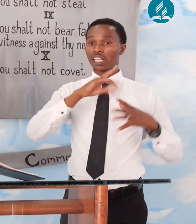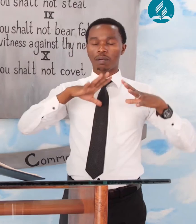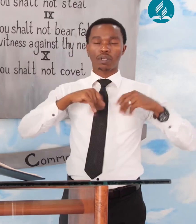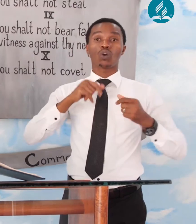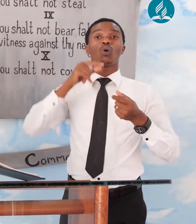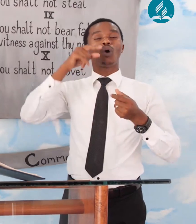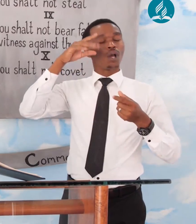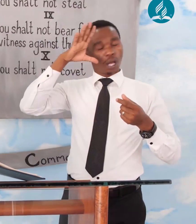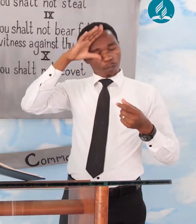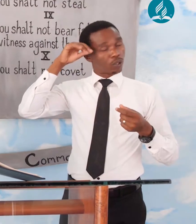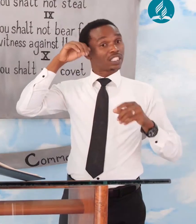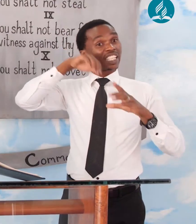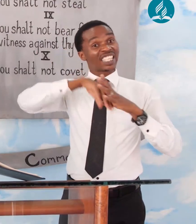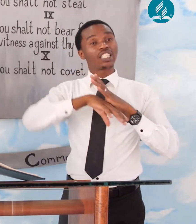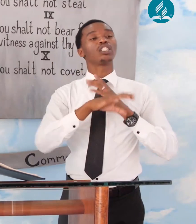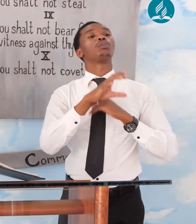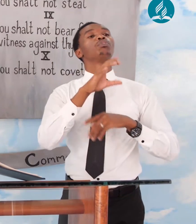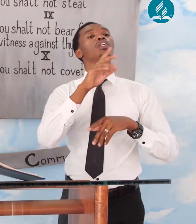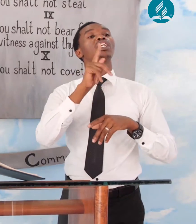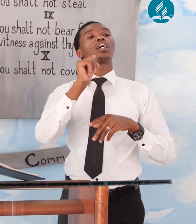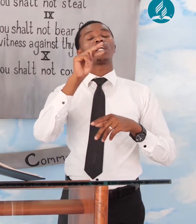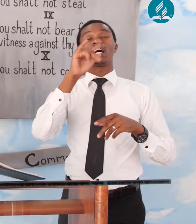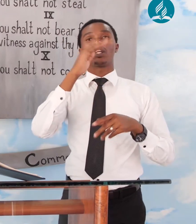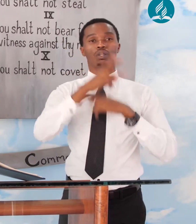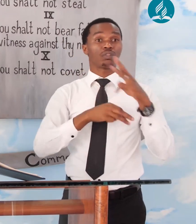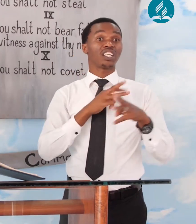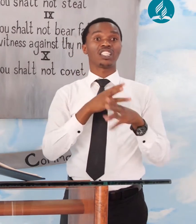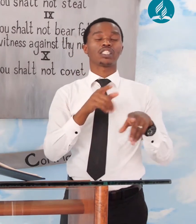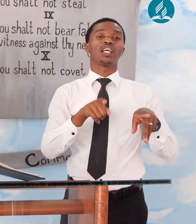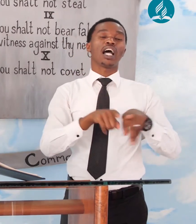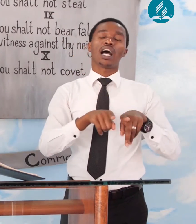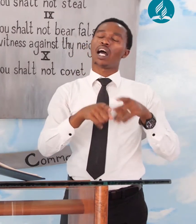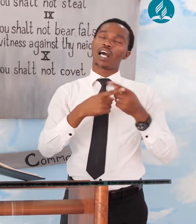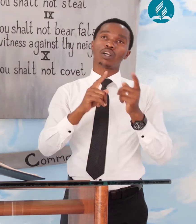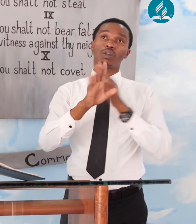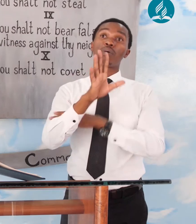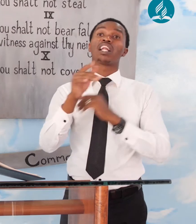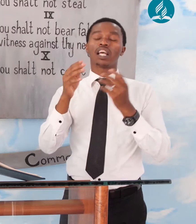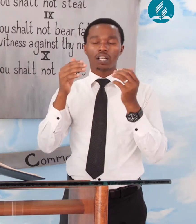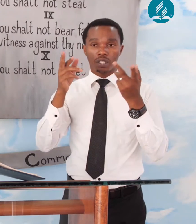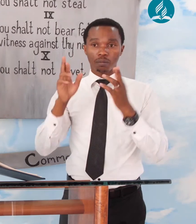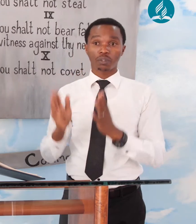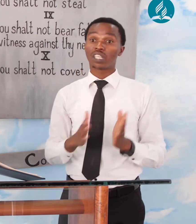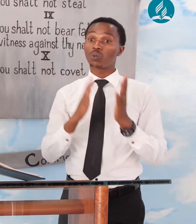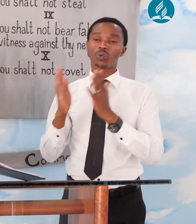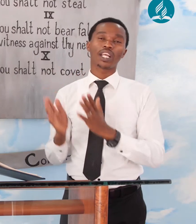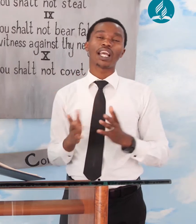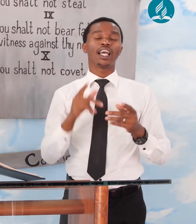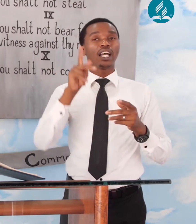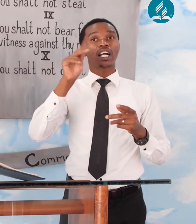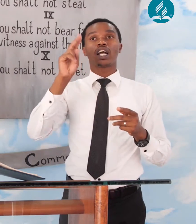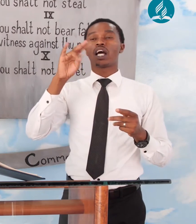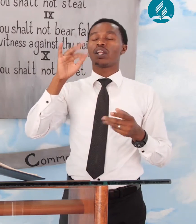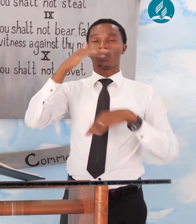mu ijuru nyuma y'iminota mikeya amaze gusinzira. Rero ibyo dukora byose tuzirikane ko igihe cyacu